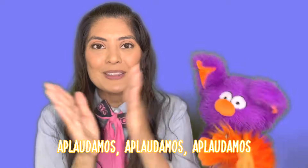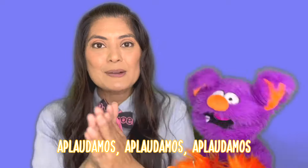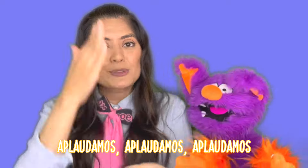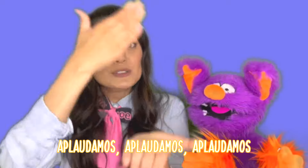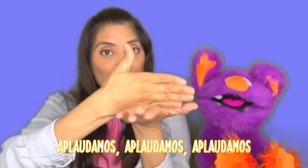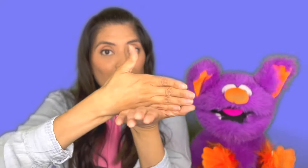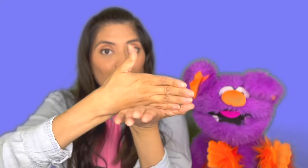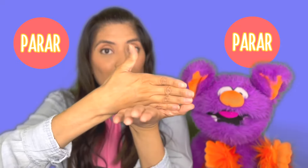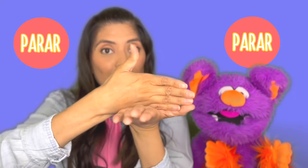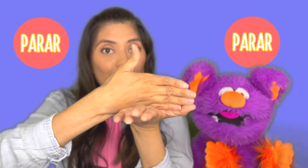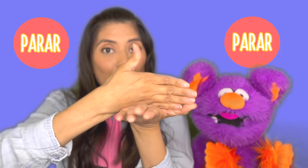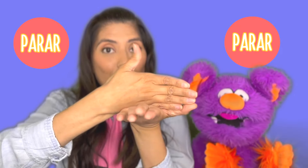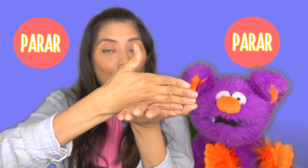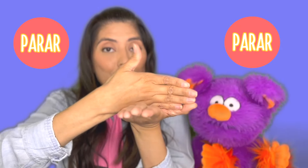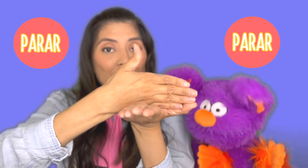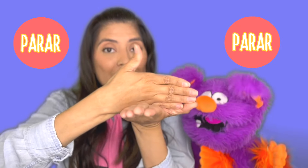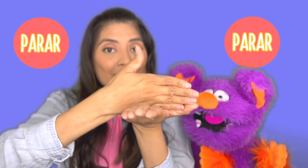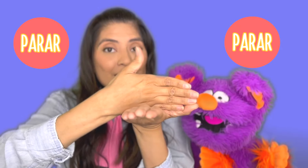Aplaudamos. Parar.